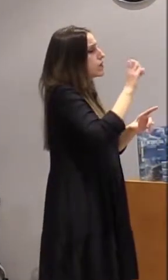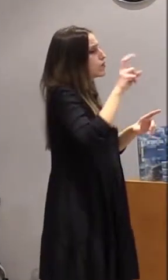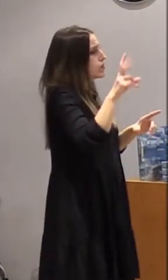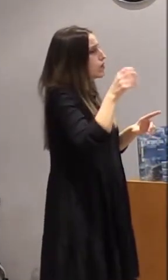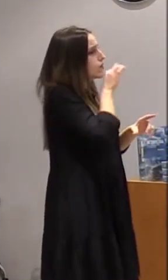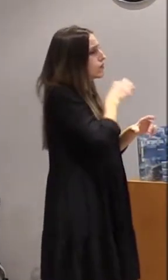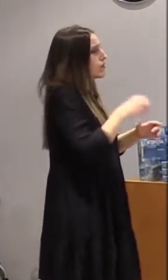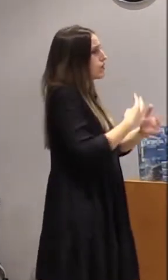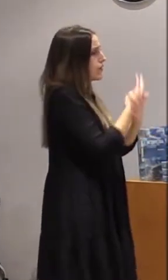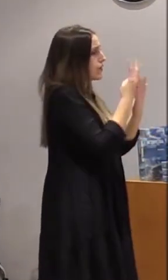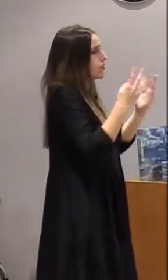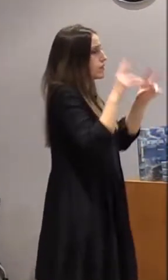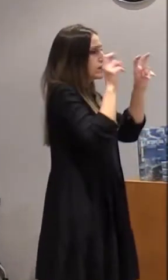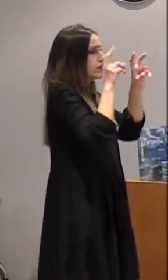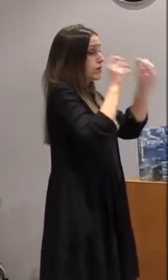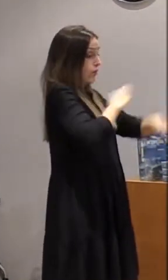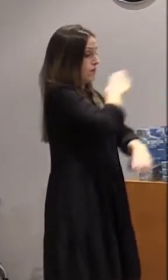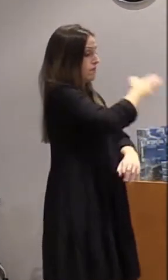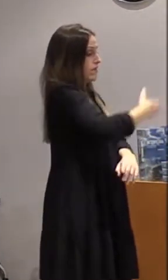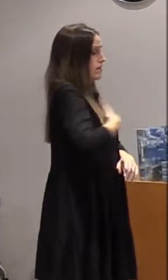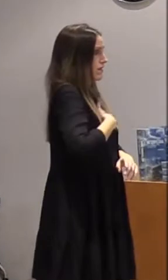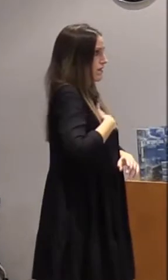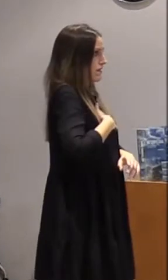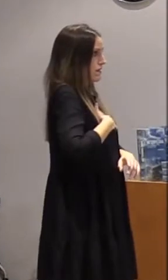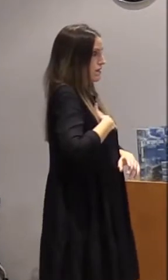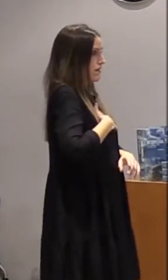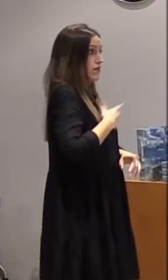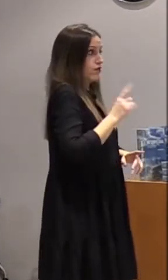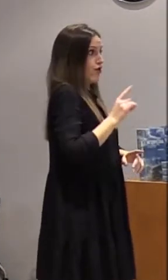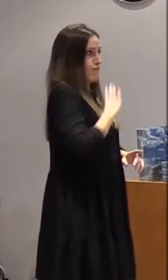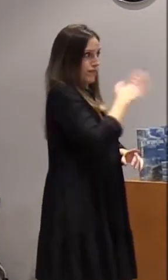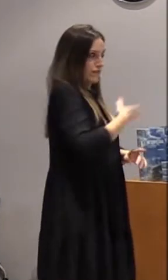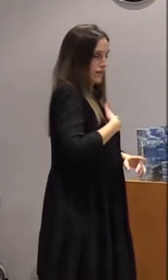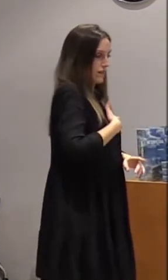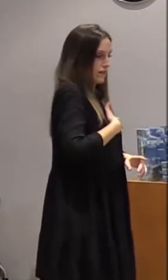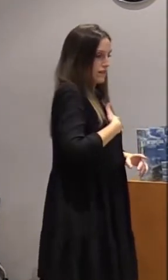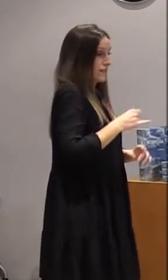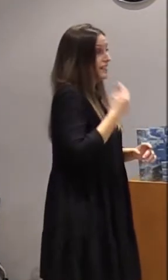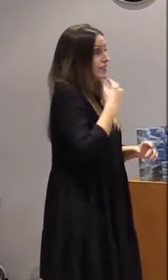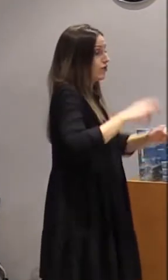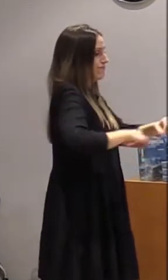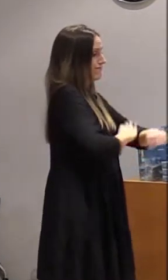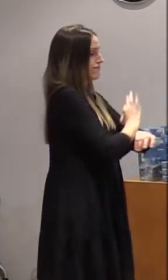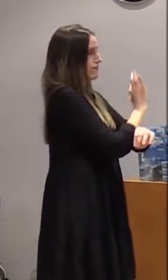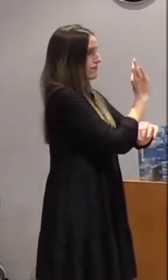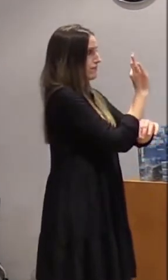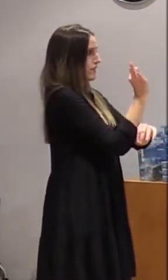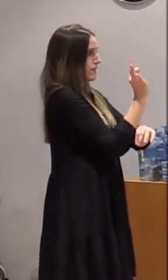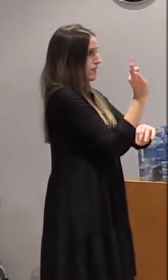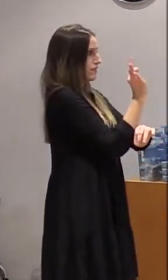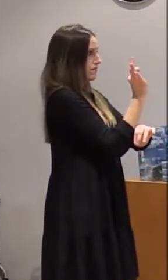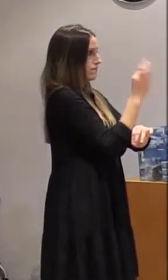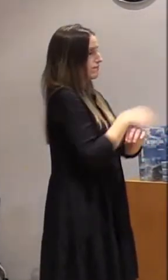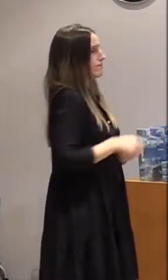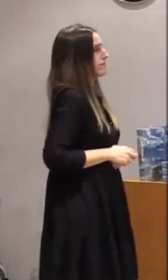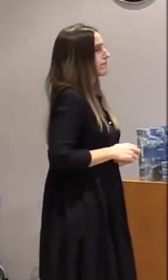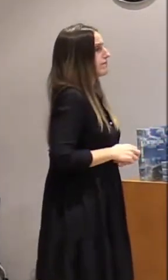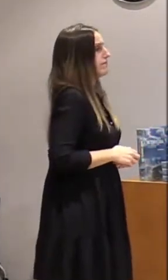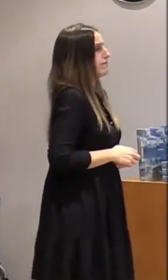Inns, que se titula Mañana, no mañana del día de mañana, sino la mañana, ¿no?, amanecido con esos cielos.